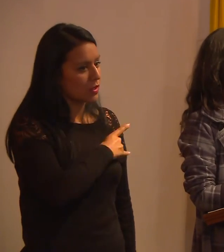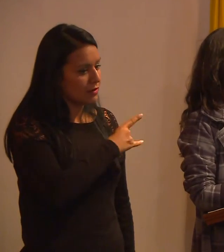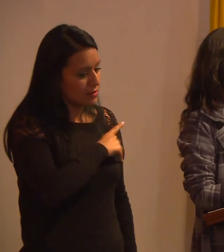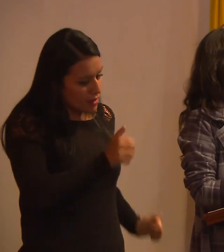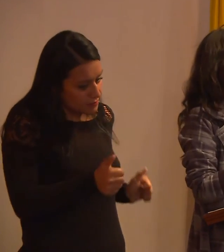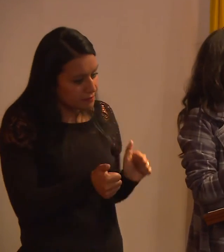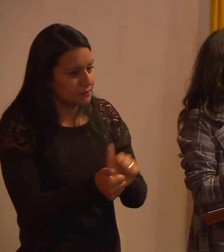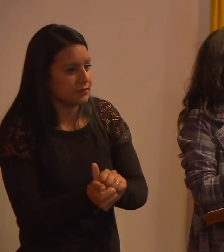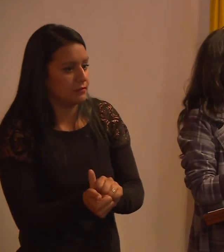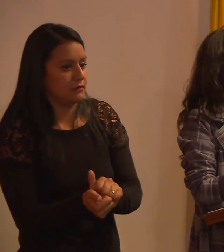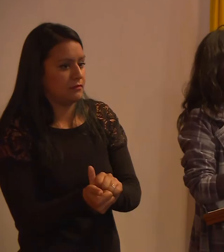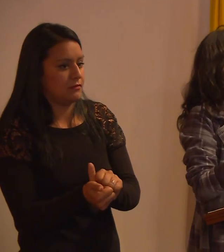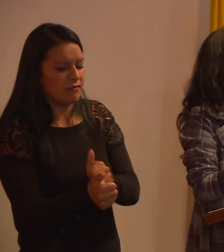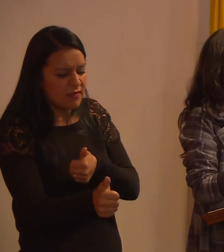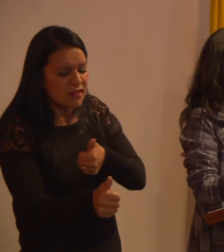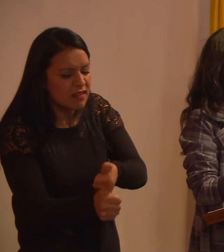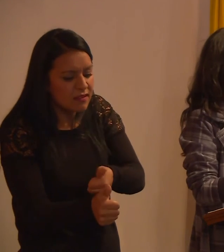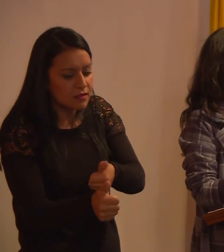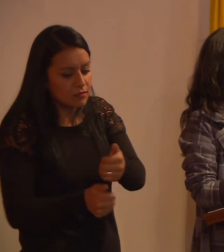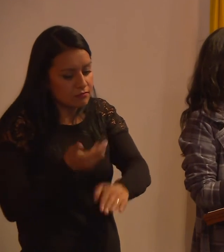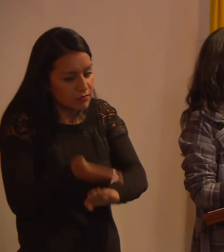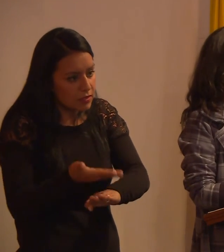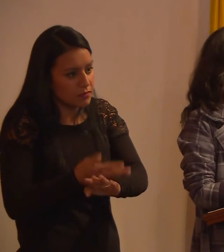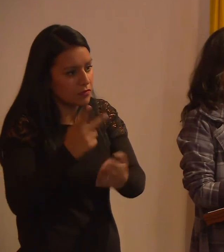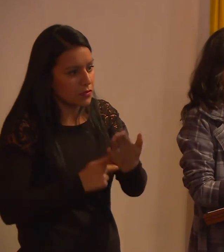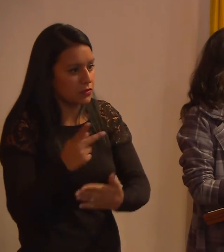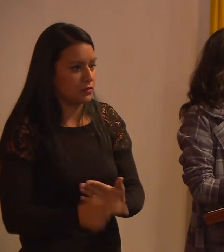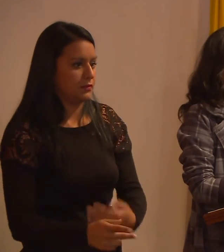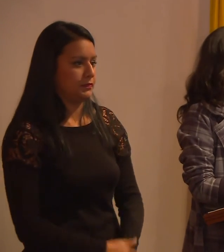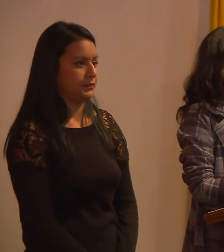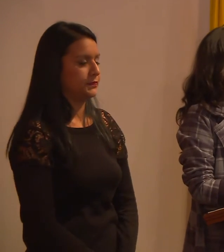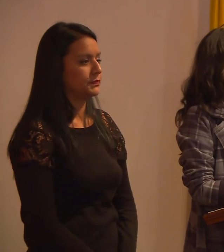esté y que tiene que estar a través de la formulación de esos proyectos.